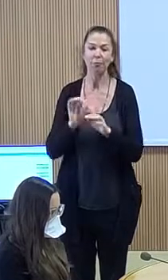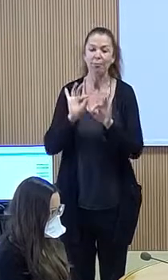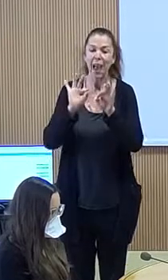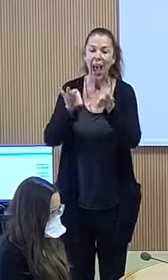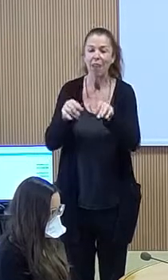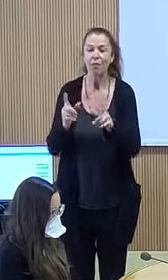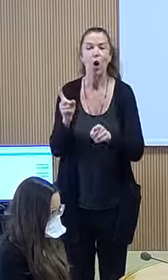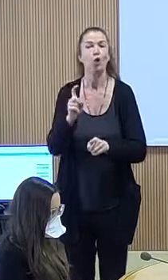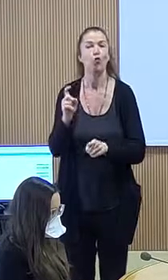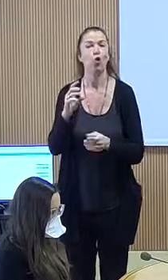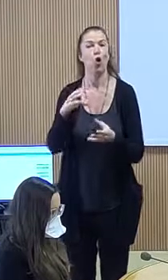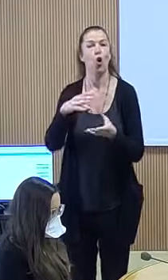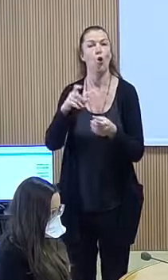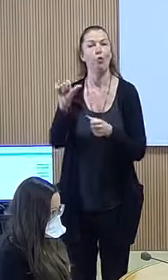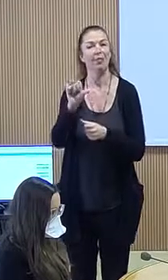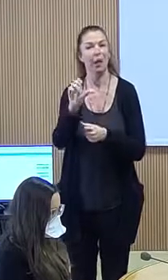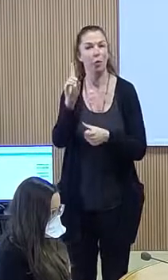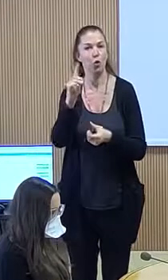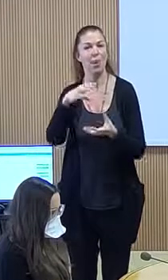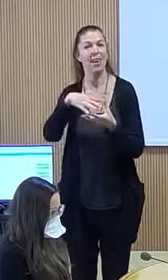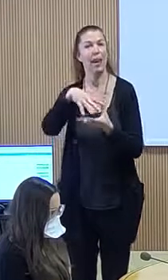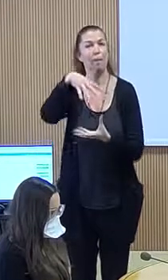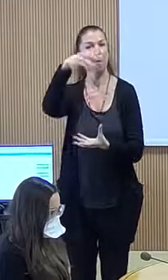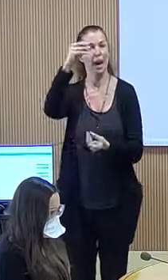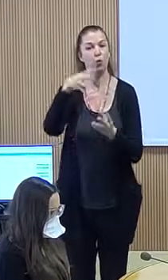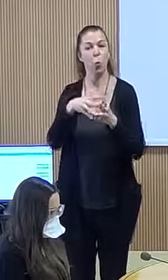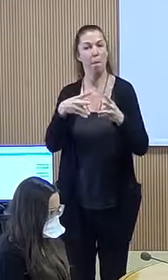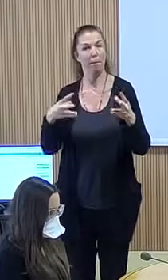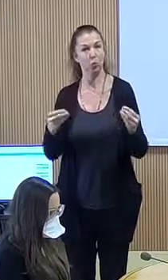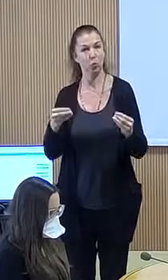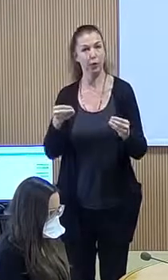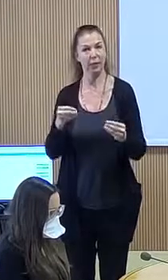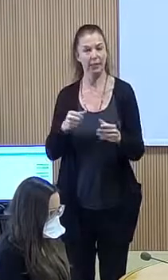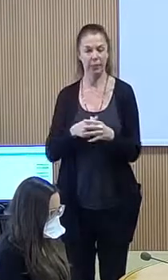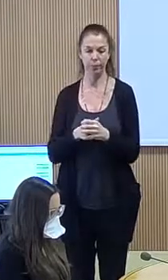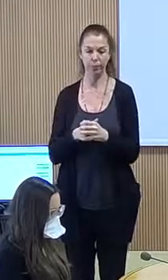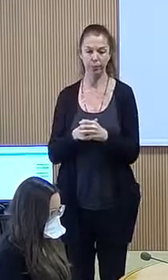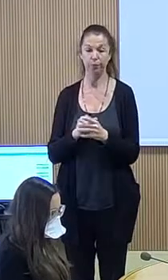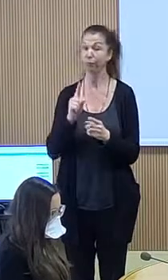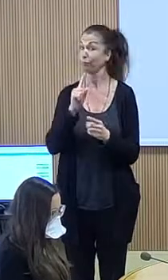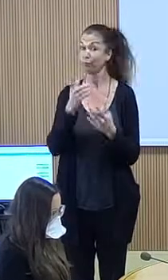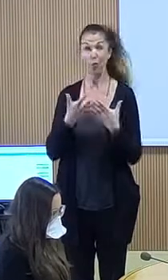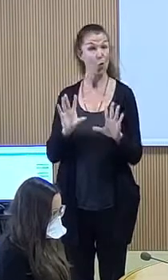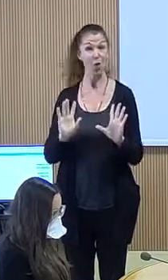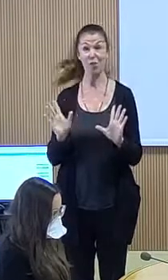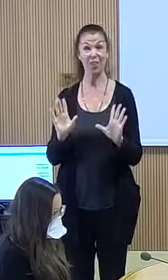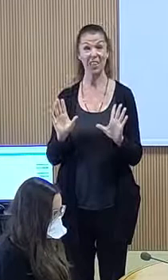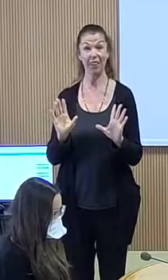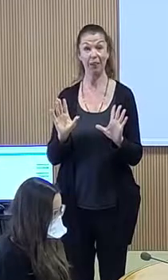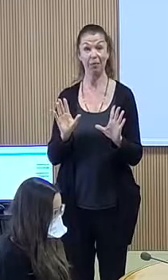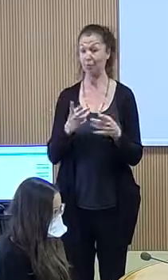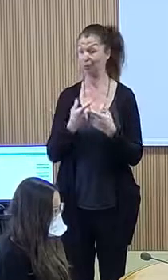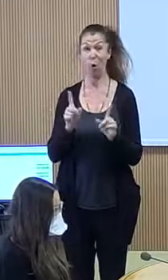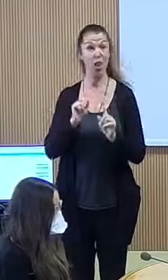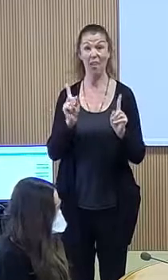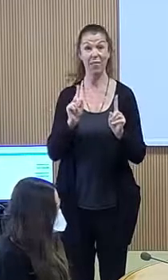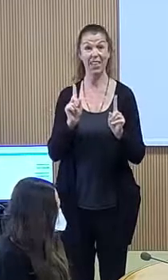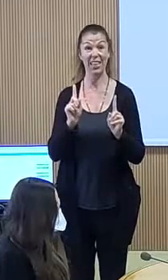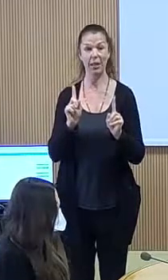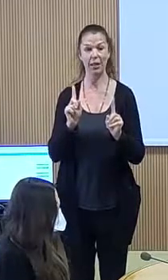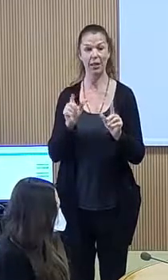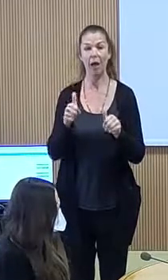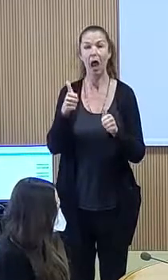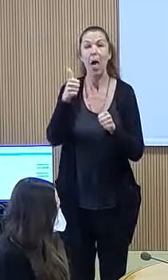santo la pasqua la pasquetta non è finita la partita la partita la cosiddetta prima fase quella che noi definiamo